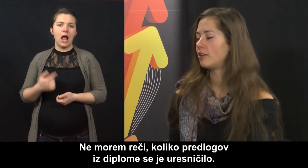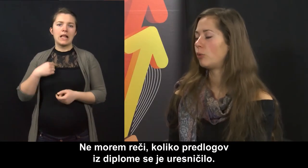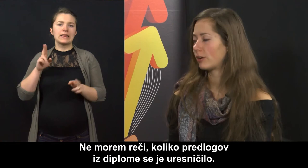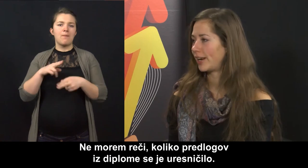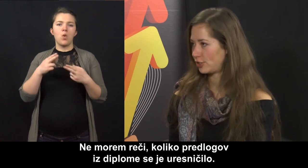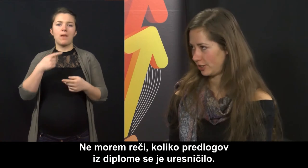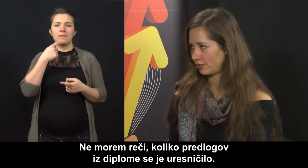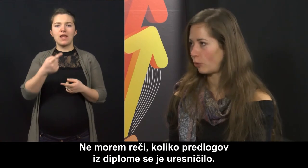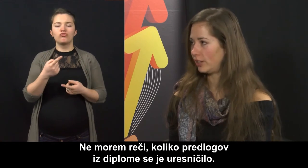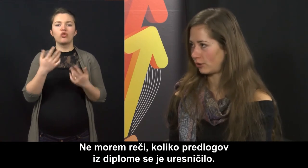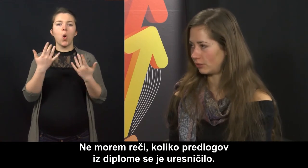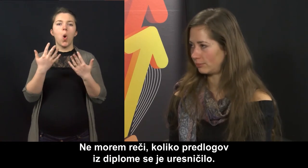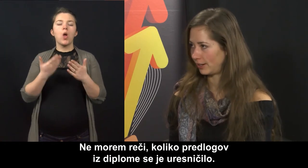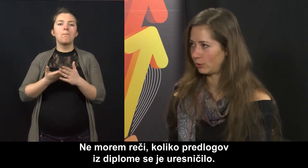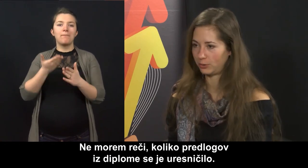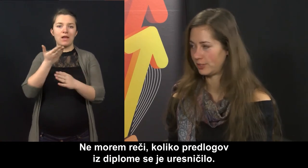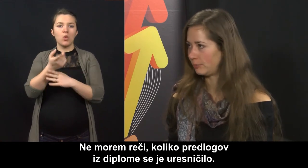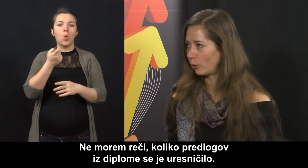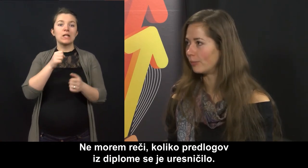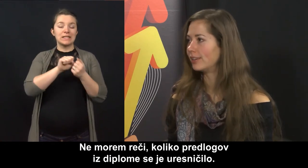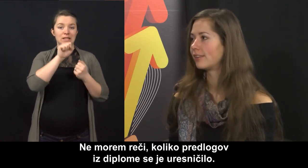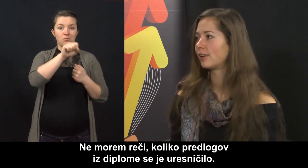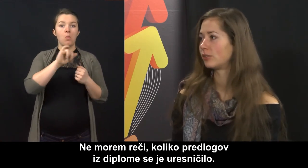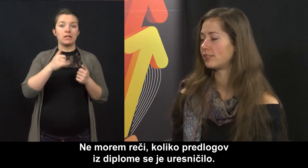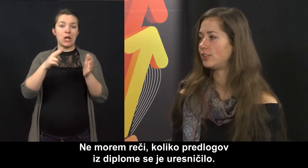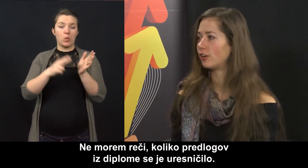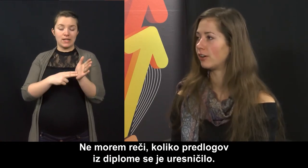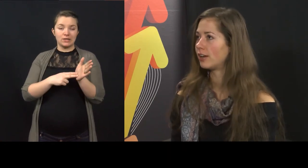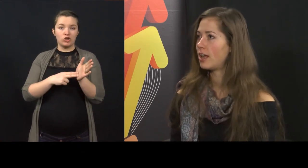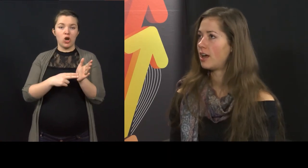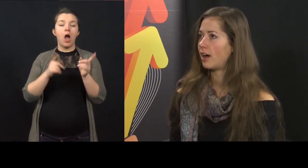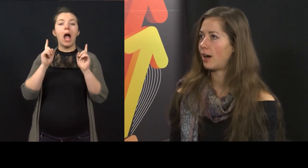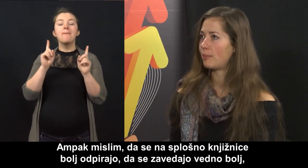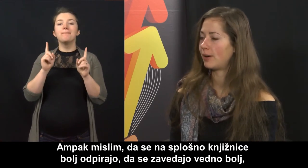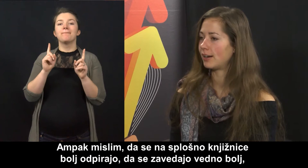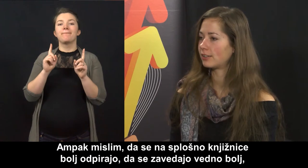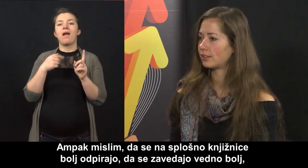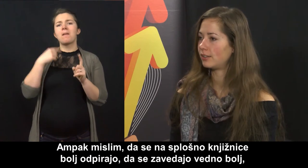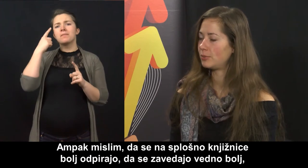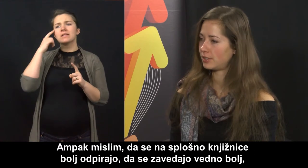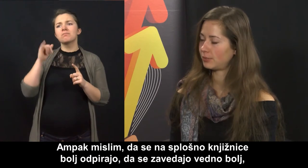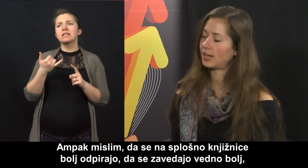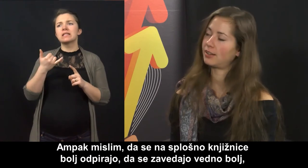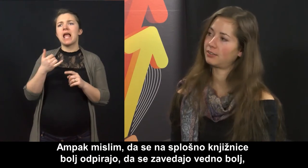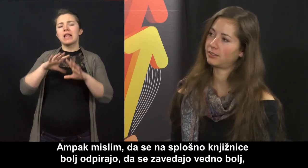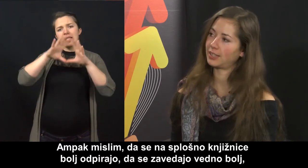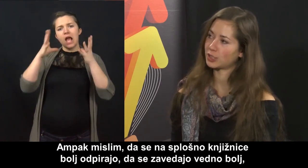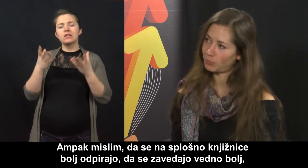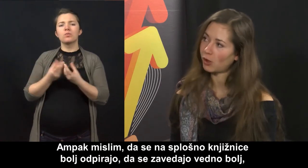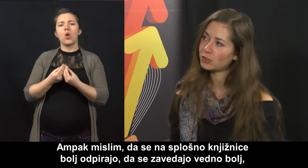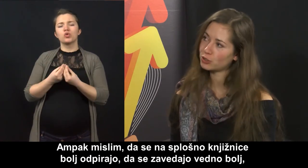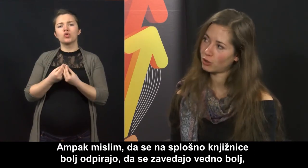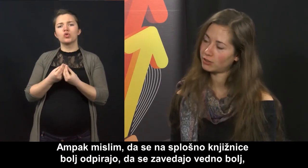Zdaj ne morem reči, koliko predlogov iz diplome se je uresničilo, ampak mislim, da